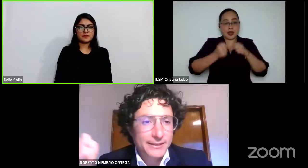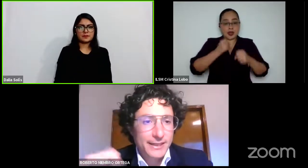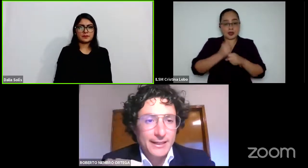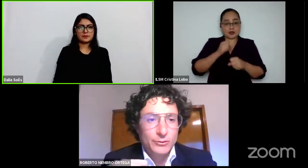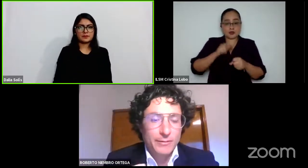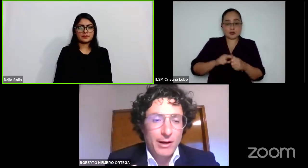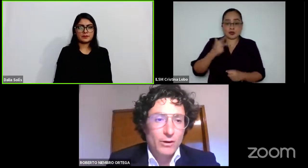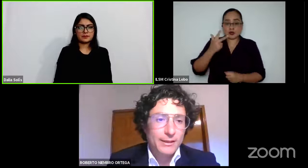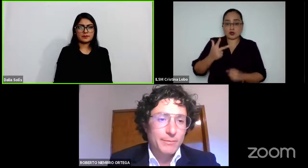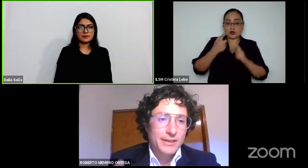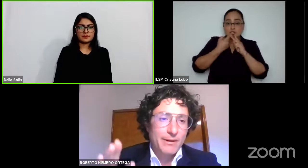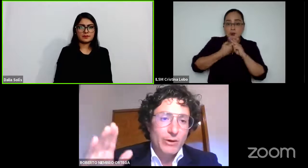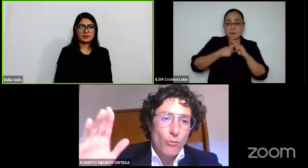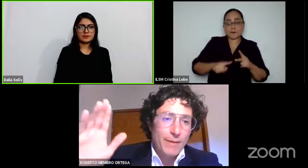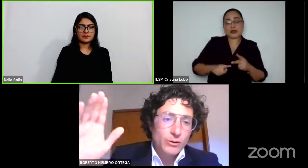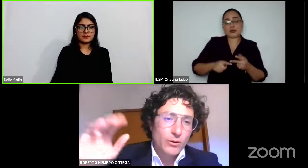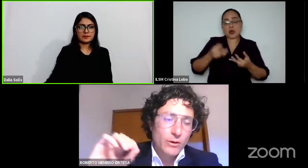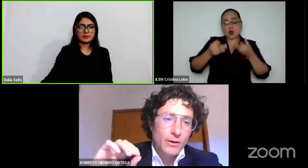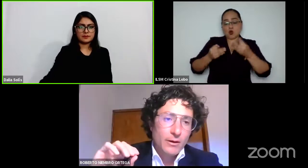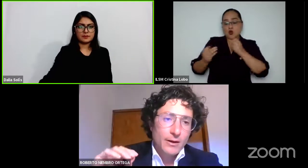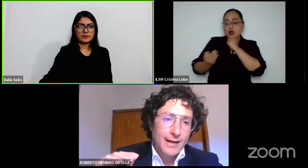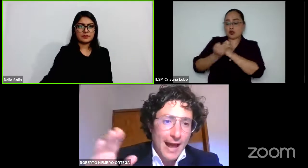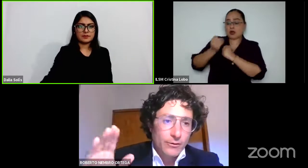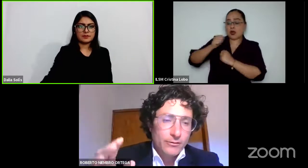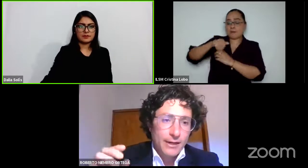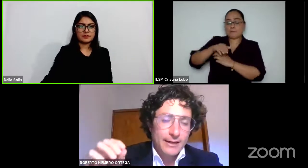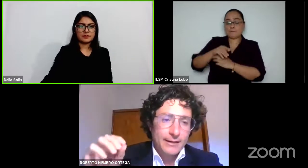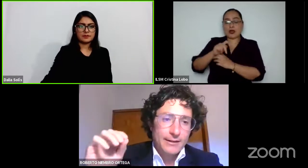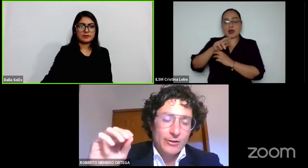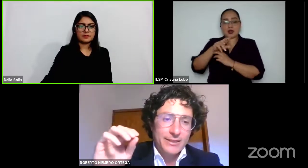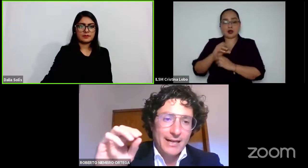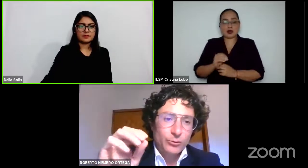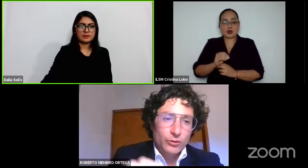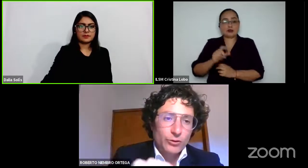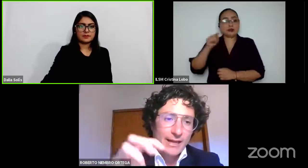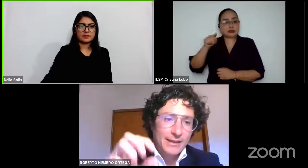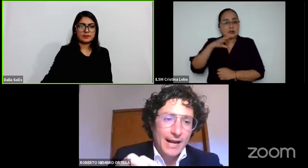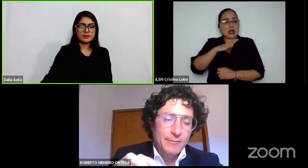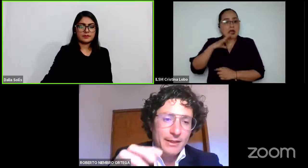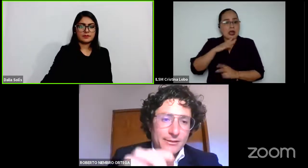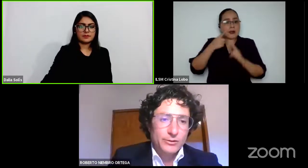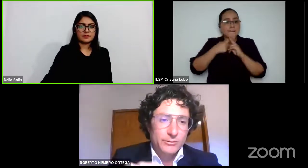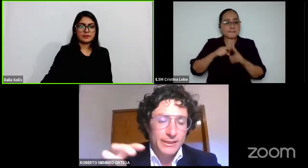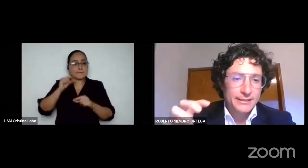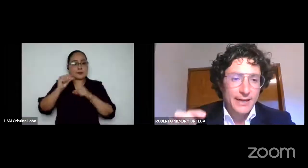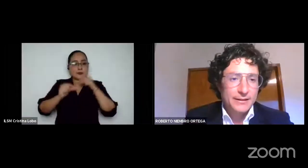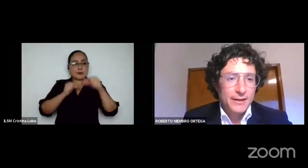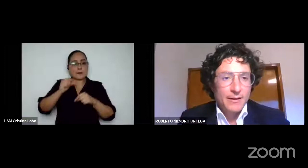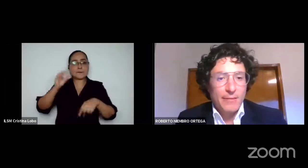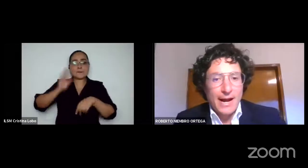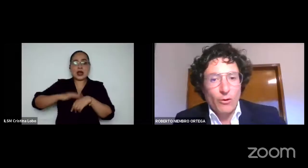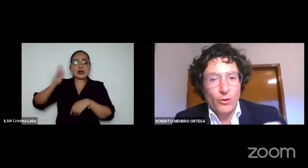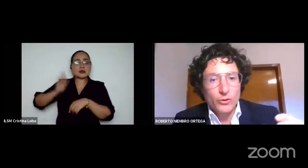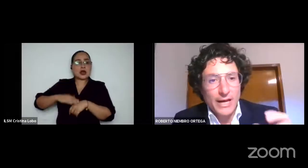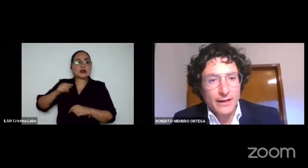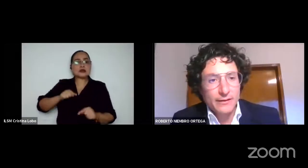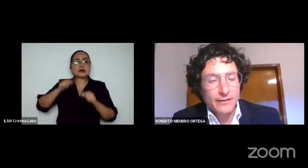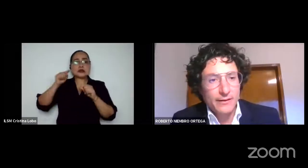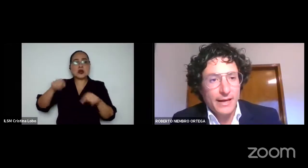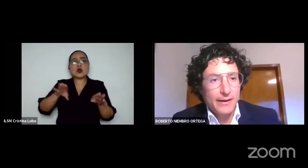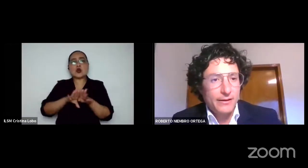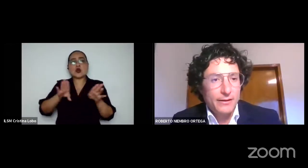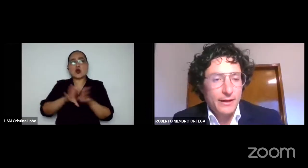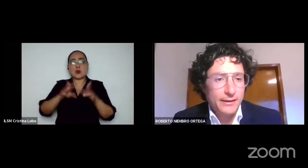ven las estadísticas de la Suprema Corte, empieza a haber un aumento claro en los asuntos que atraen ministros y ministras para